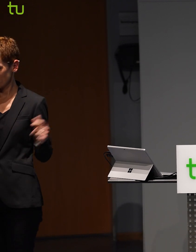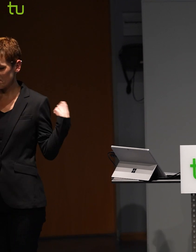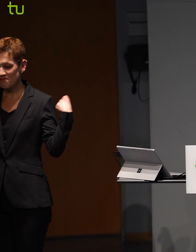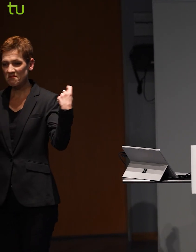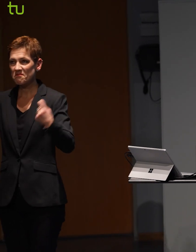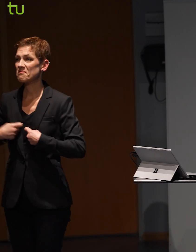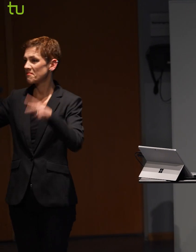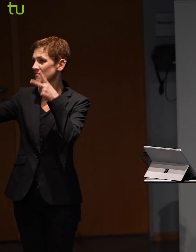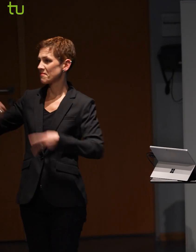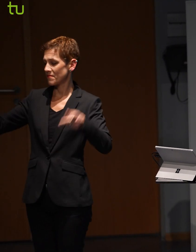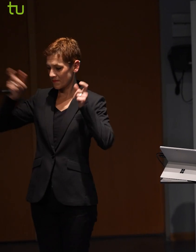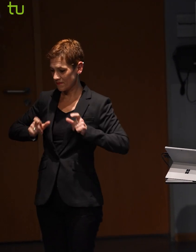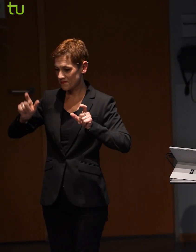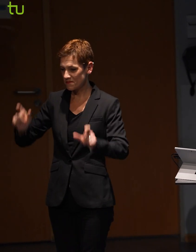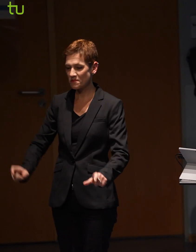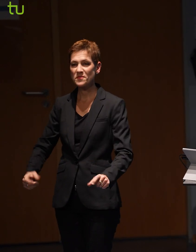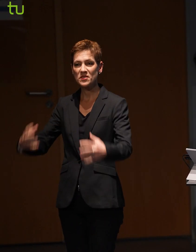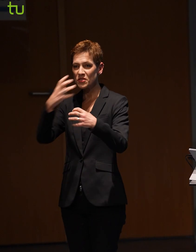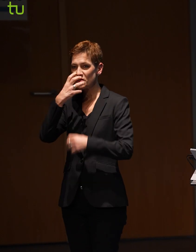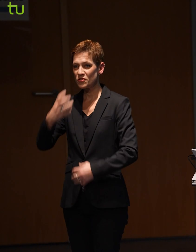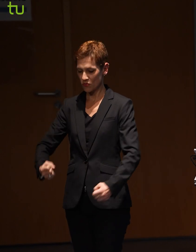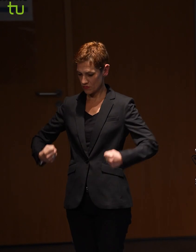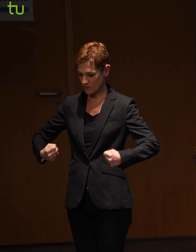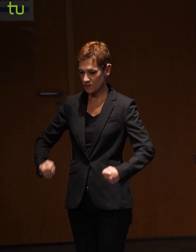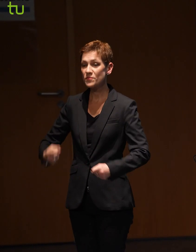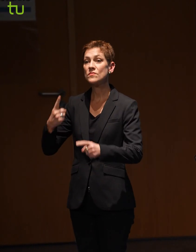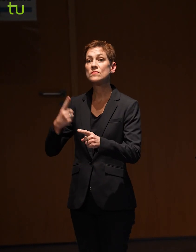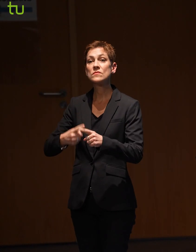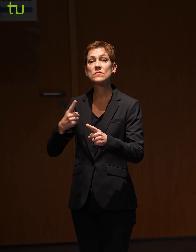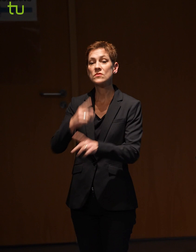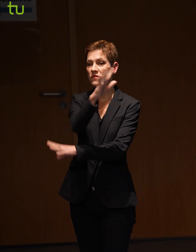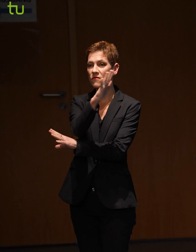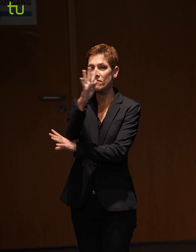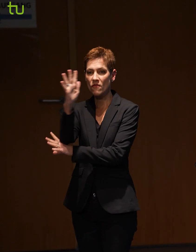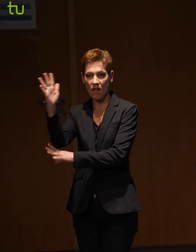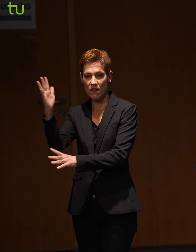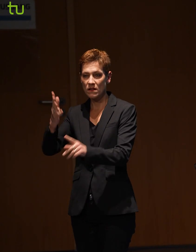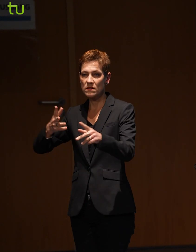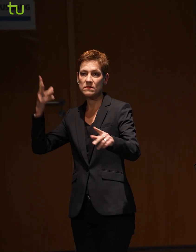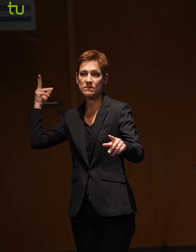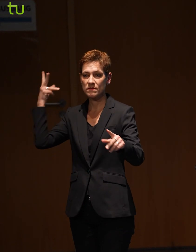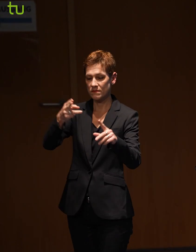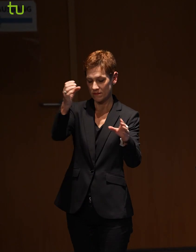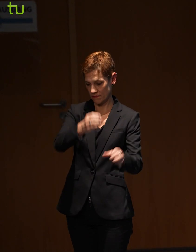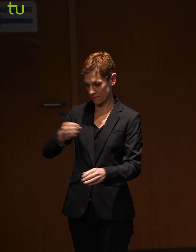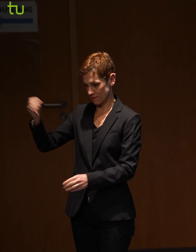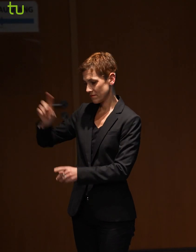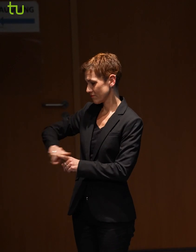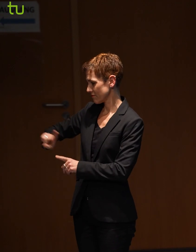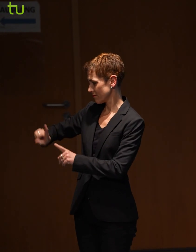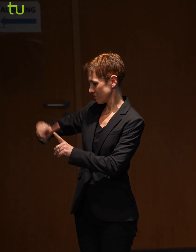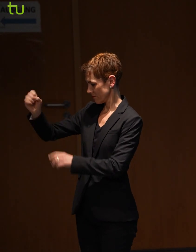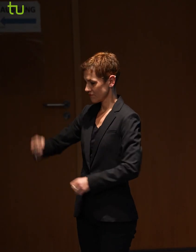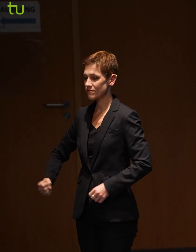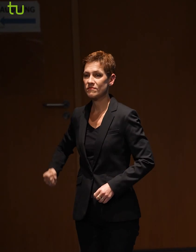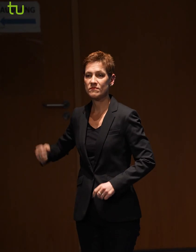Schuhen und einem Stab, geschnitten in den Wäldern. Keiner meiner Freunde macht sich's auf meinem Stuhl